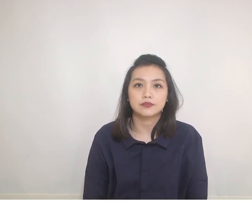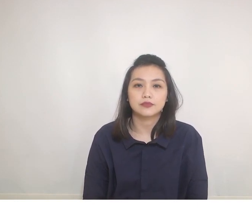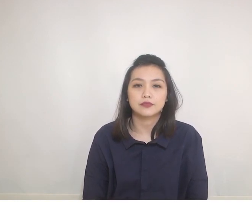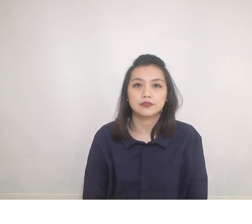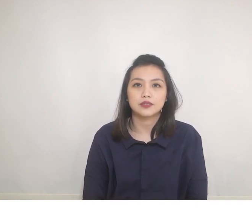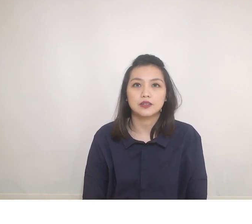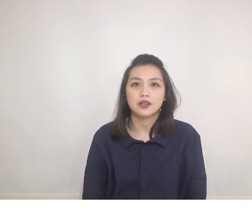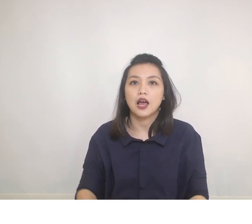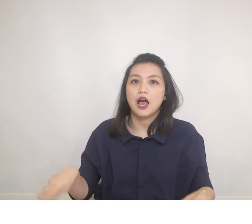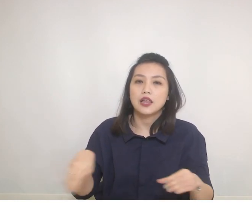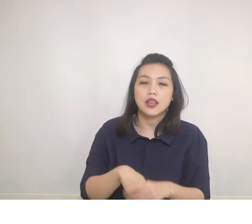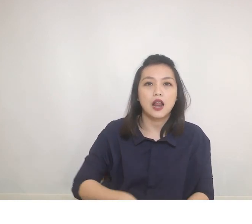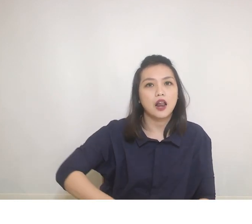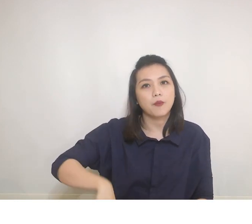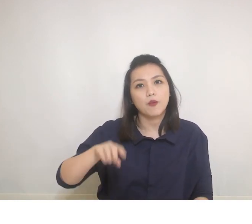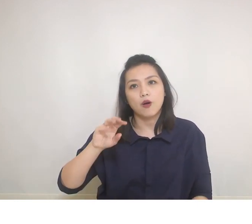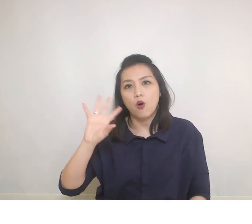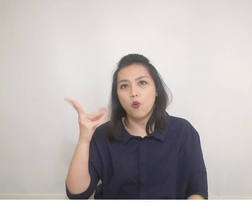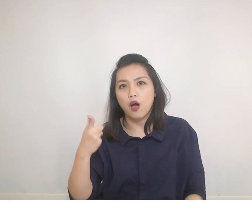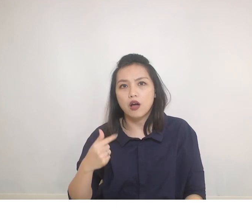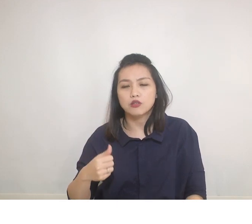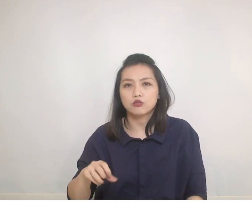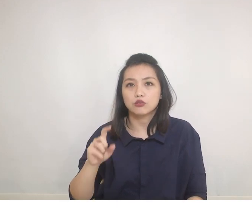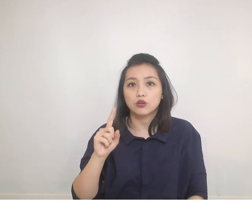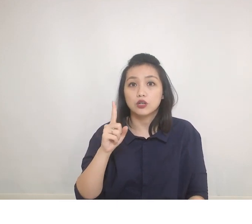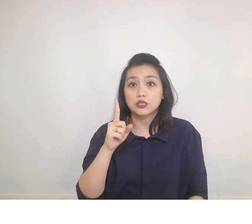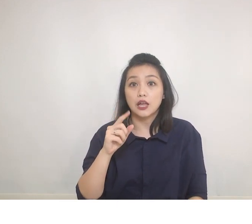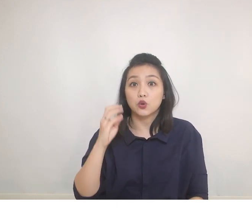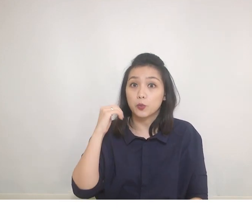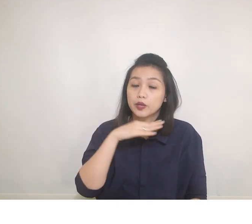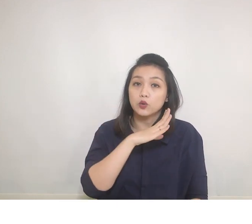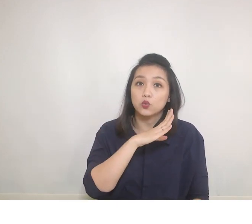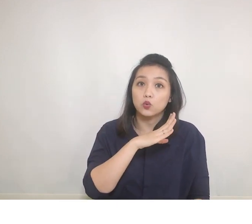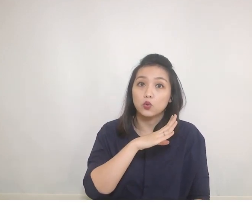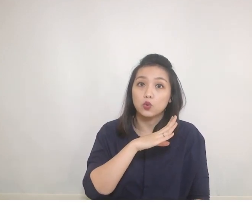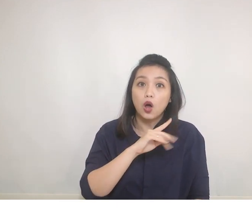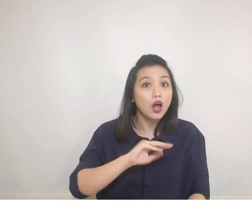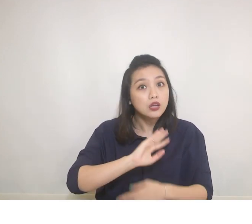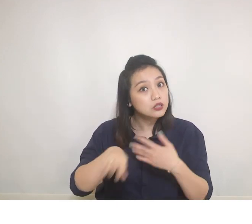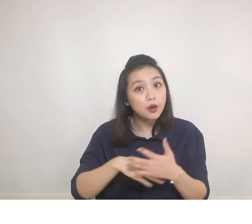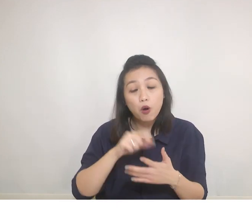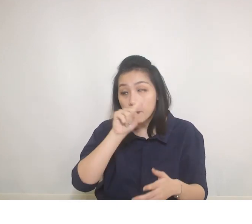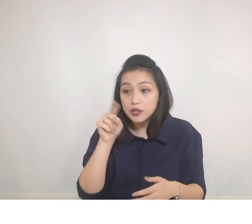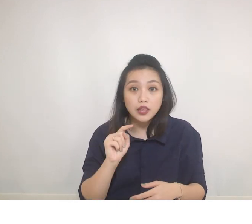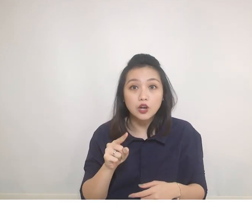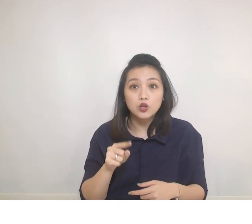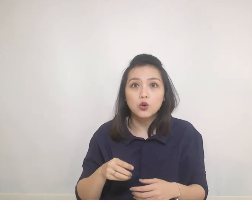Selama waktu kurang lebih 6 bulan kami jalanin, bulan 7 di tahun 2009